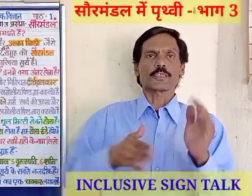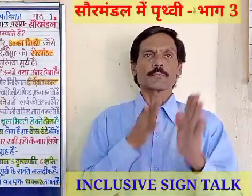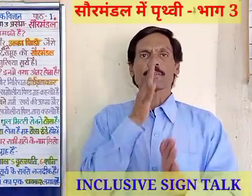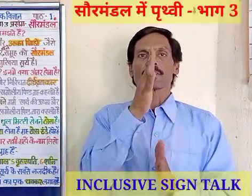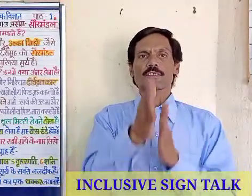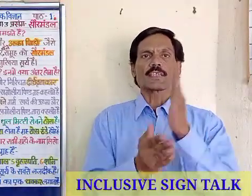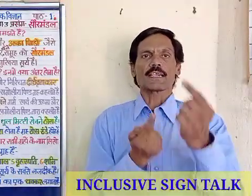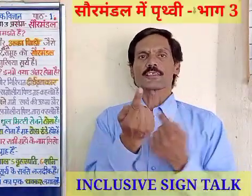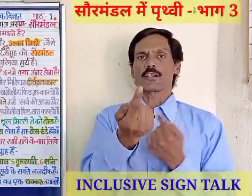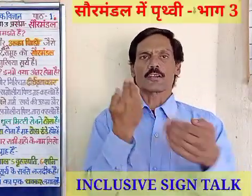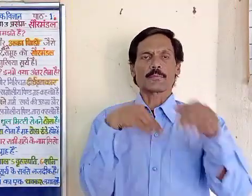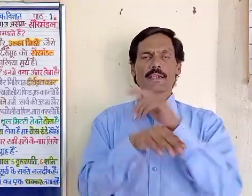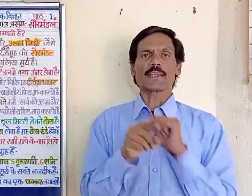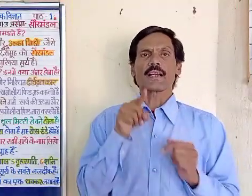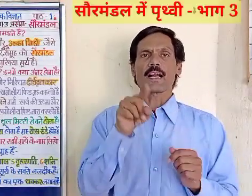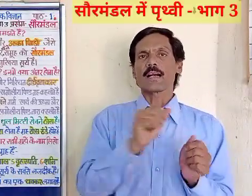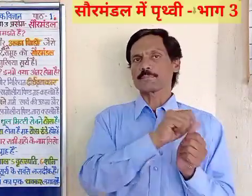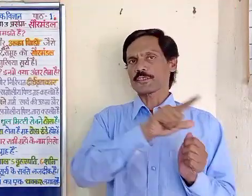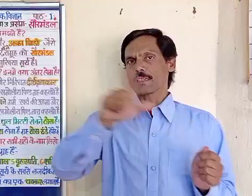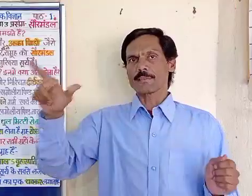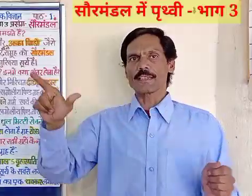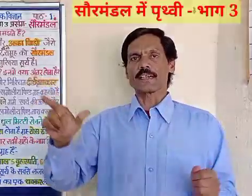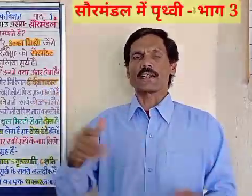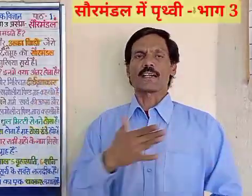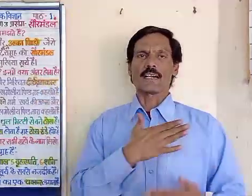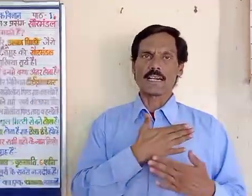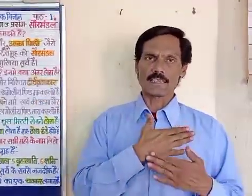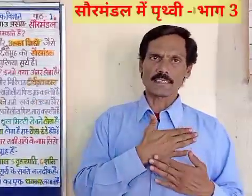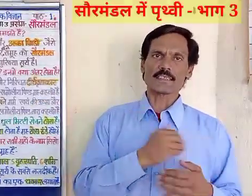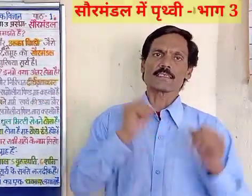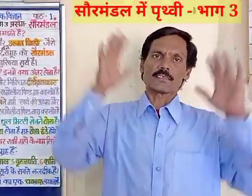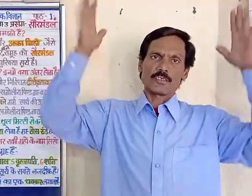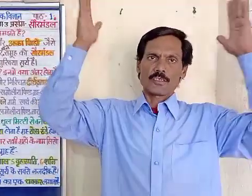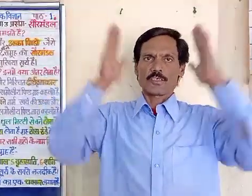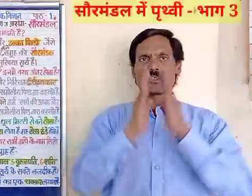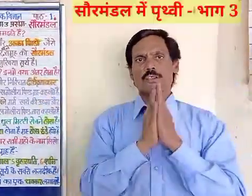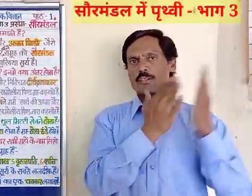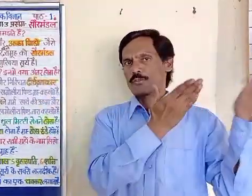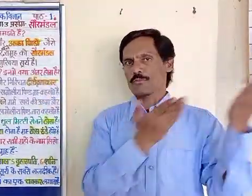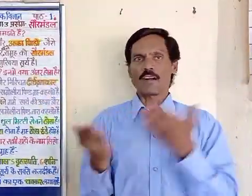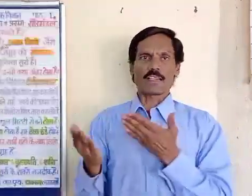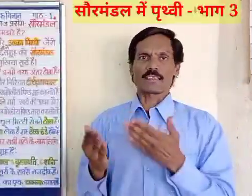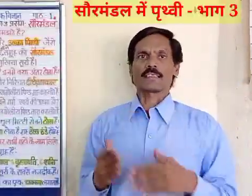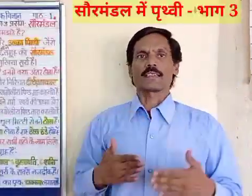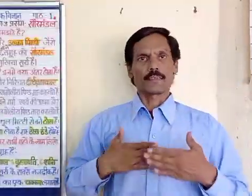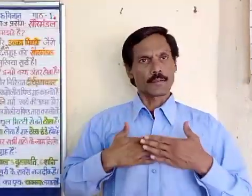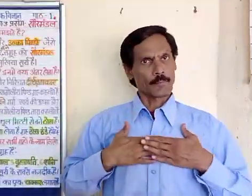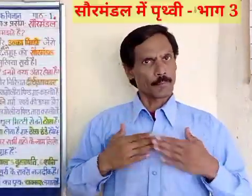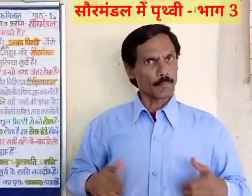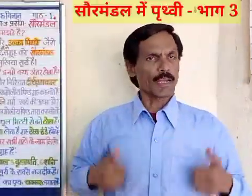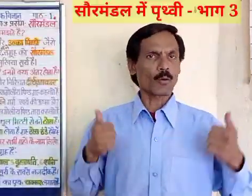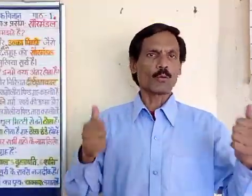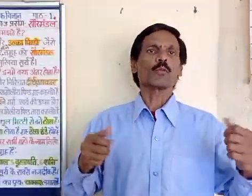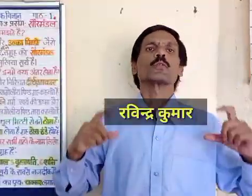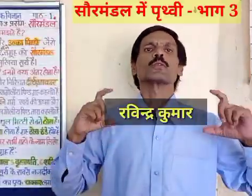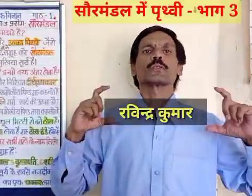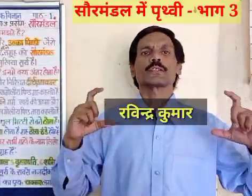इंक्लूसिव साइन टॉक में आप सभी का हार्दिक स्वागत है। मैं हूं